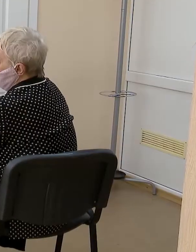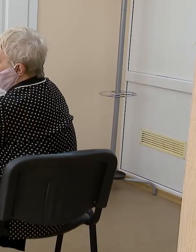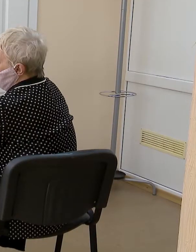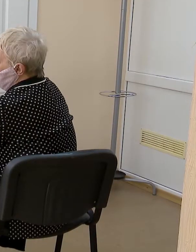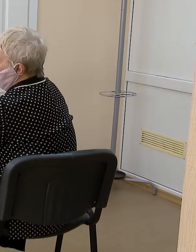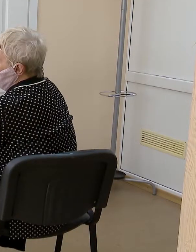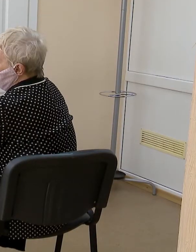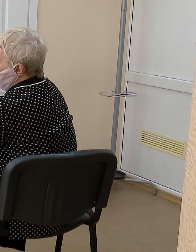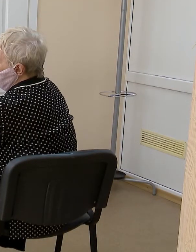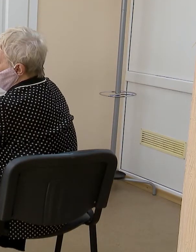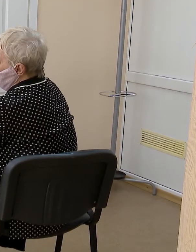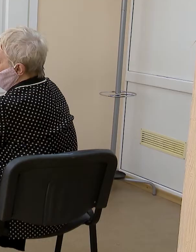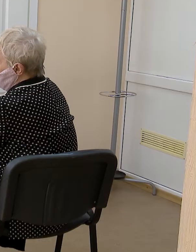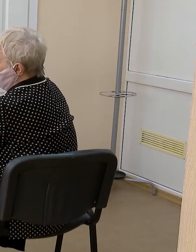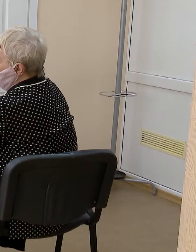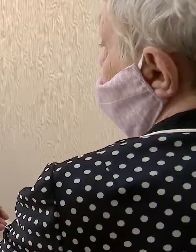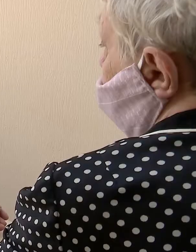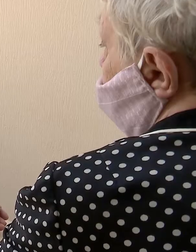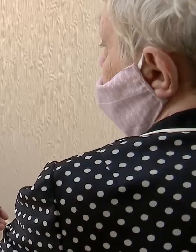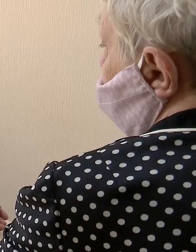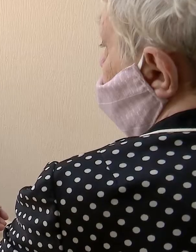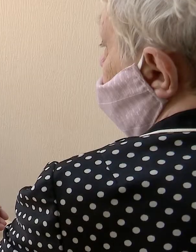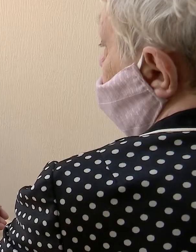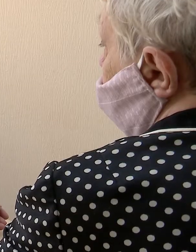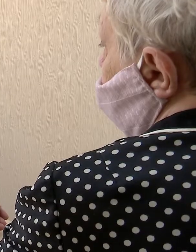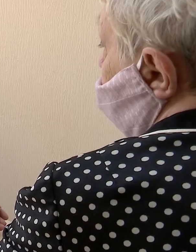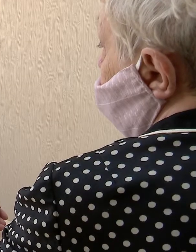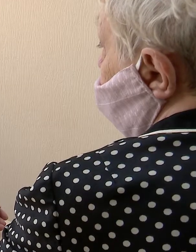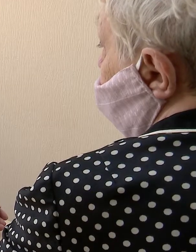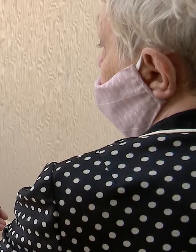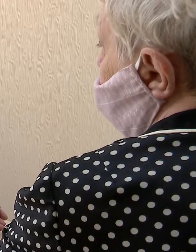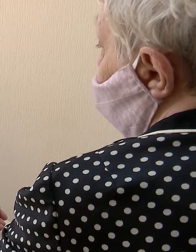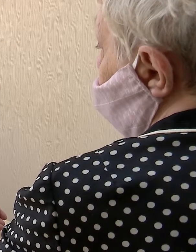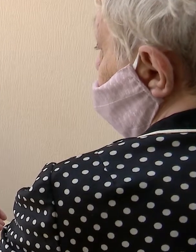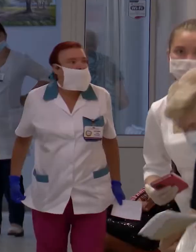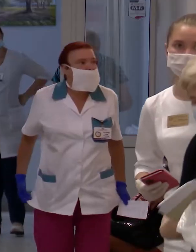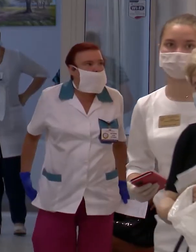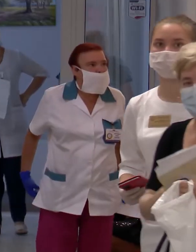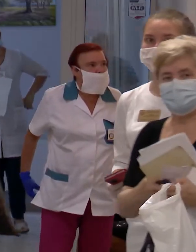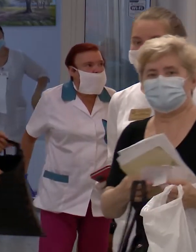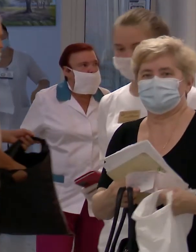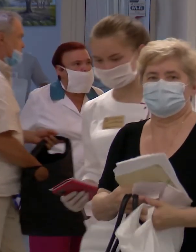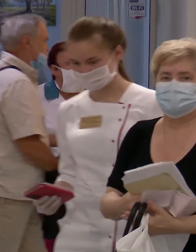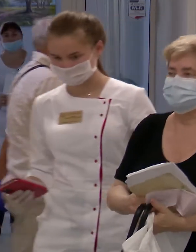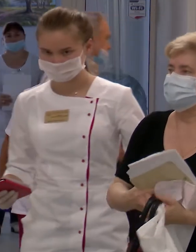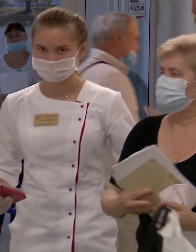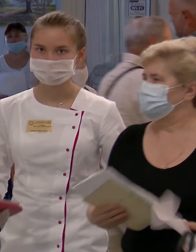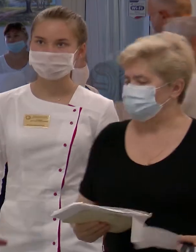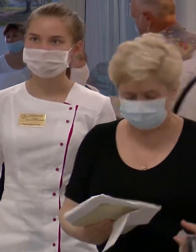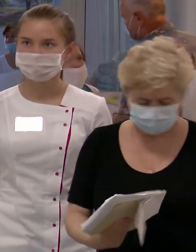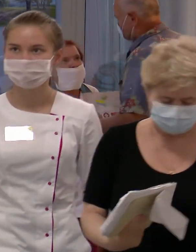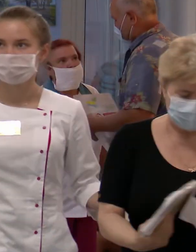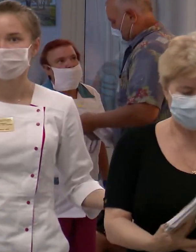3560 гривень, а середній та молодший медичний персонал – на 2500 та 1250